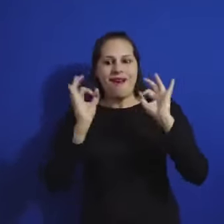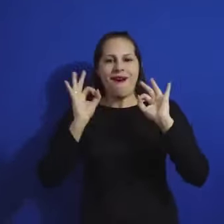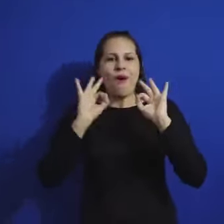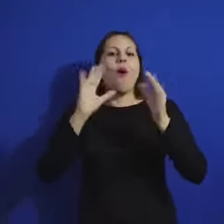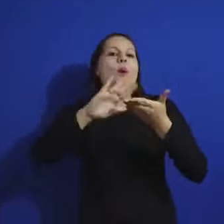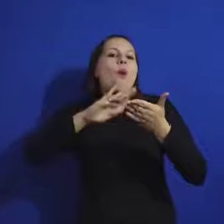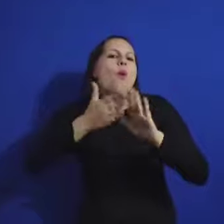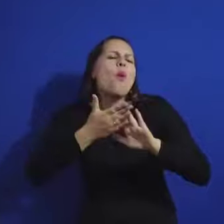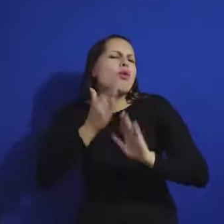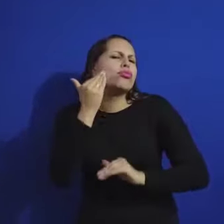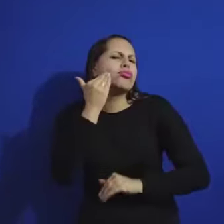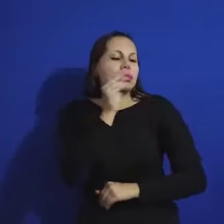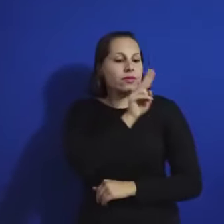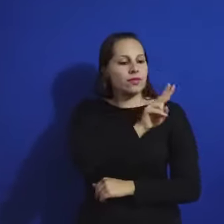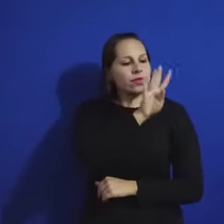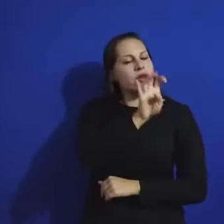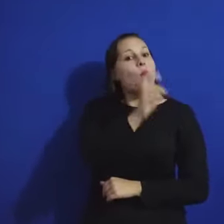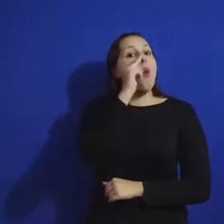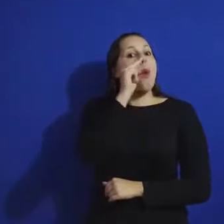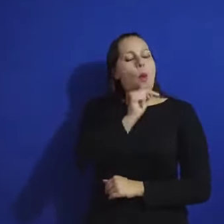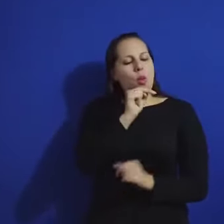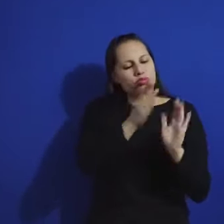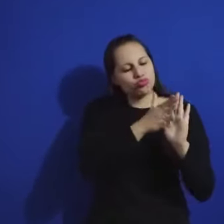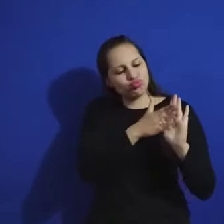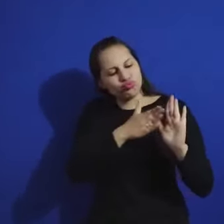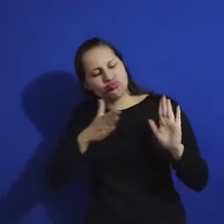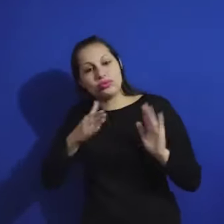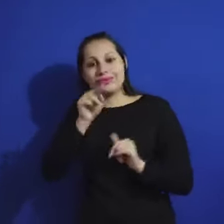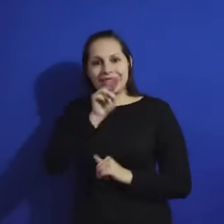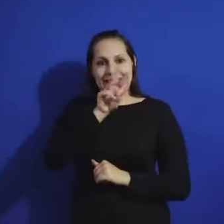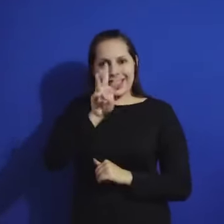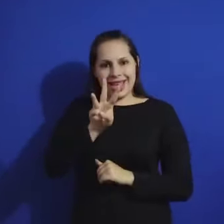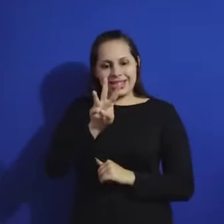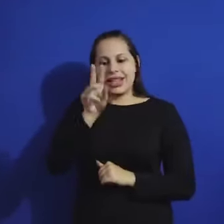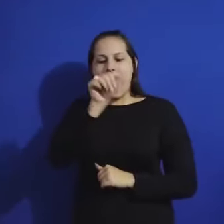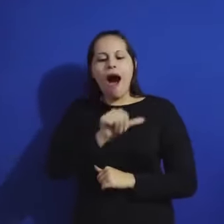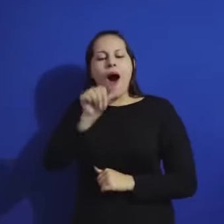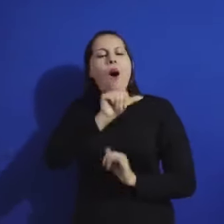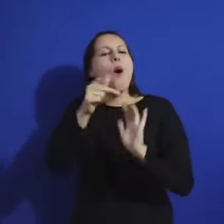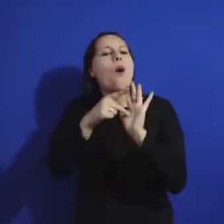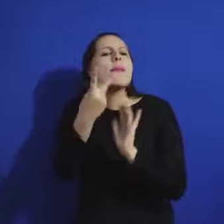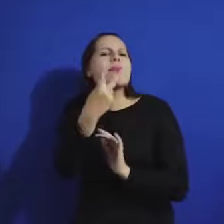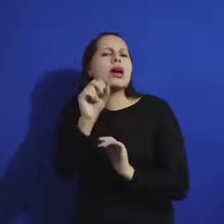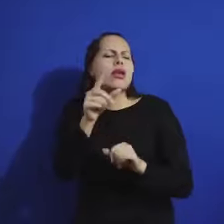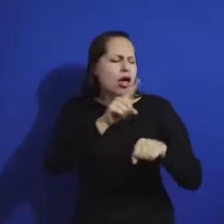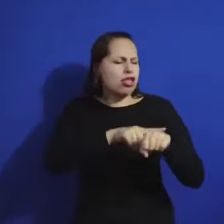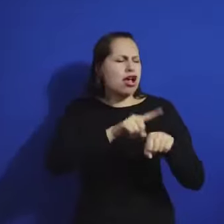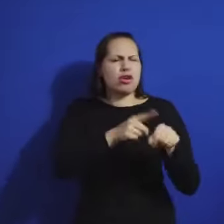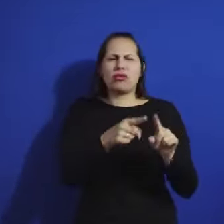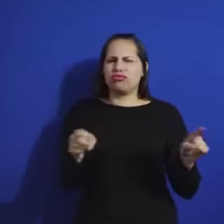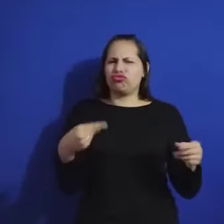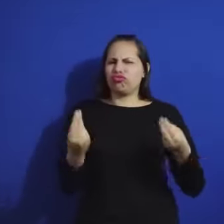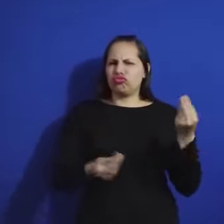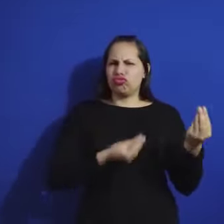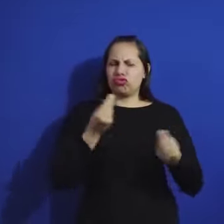iniciará el 29 de junio y finalizará el 23 de agosto 2020 durante este tiempo se editarán 30 talleres virtuales